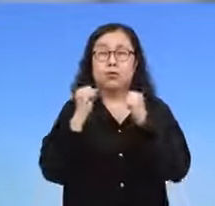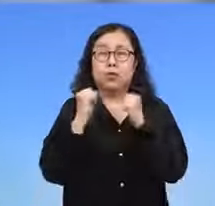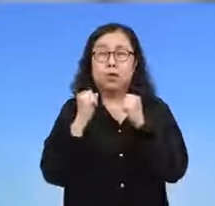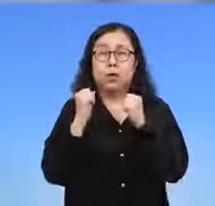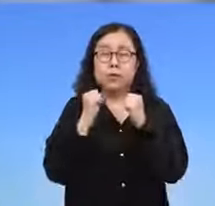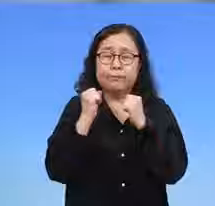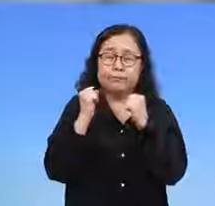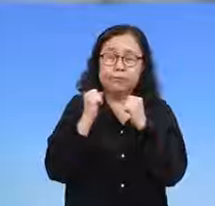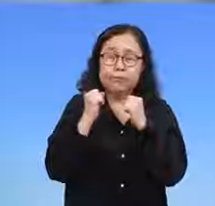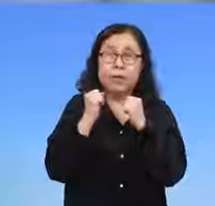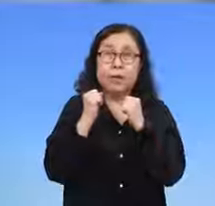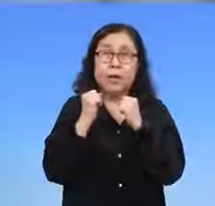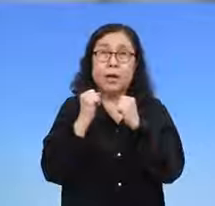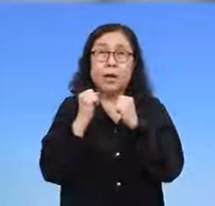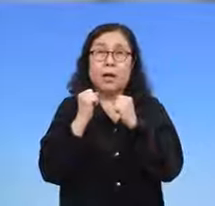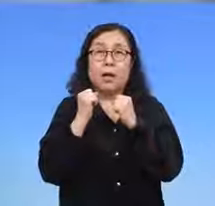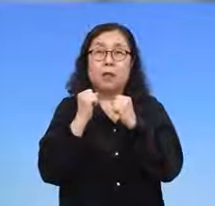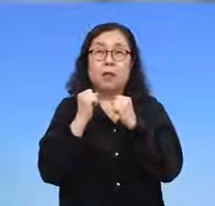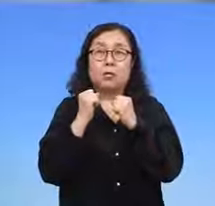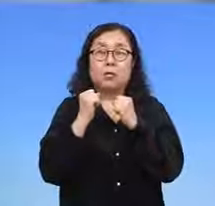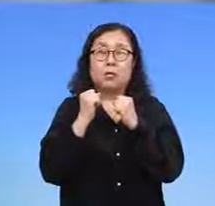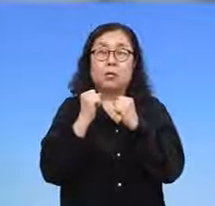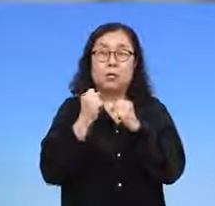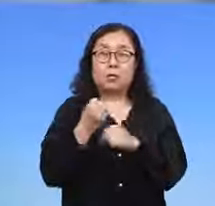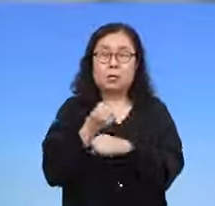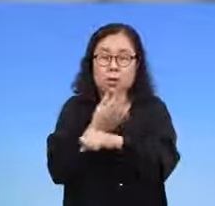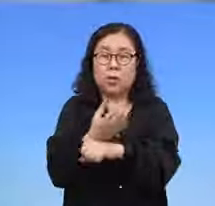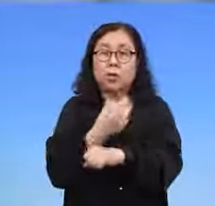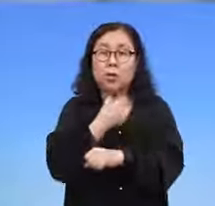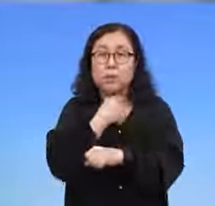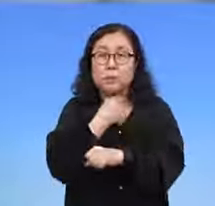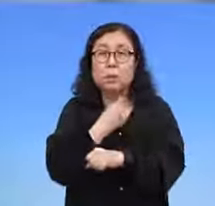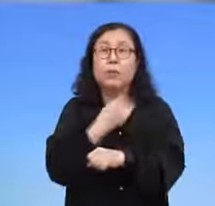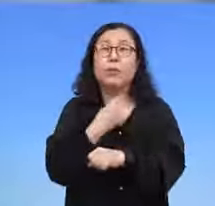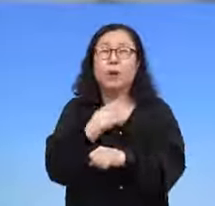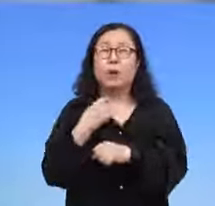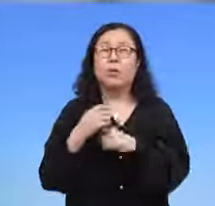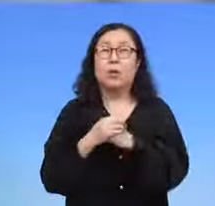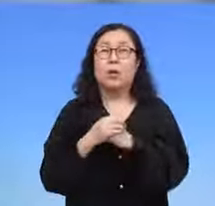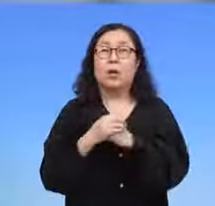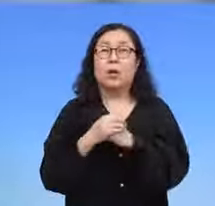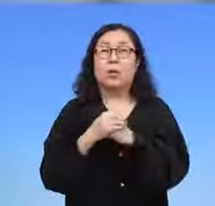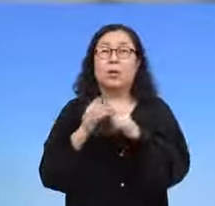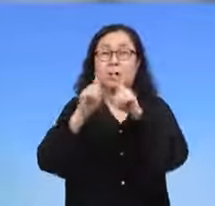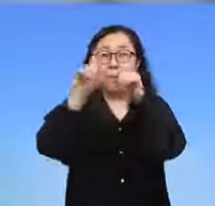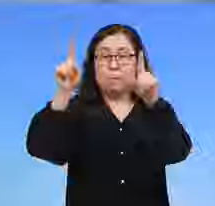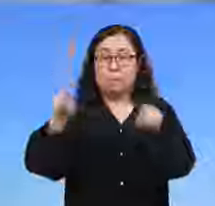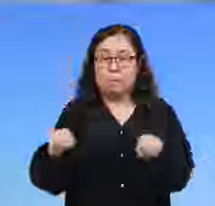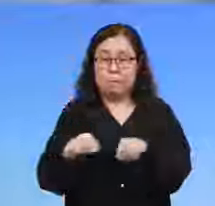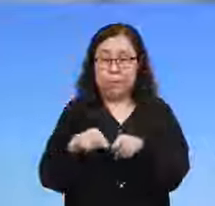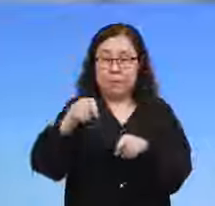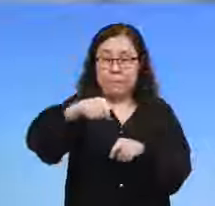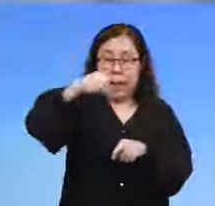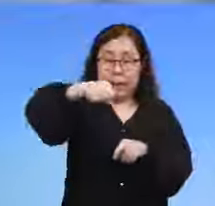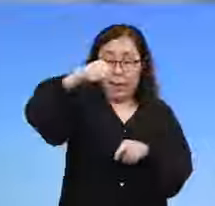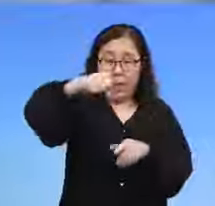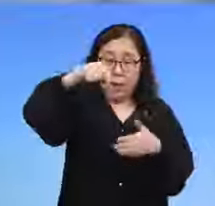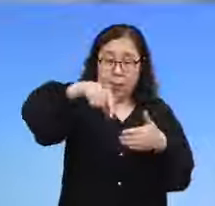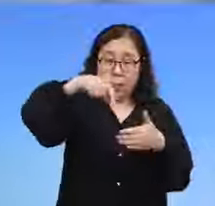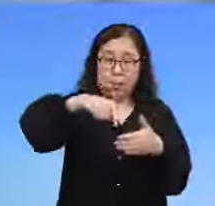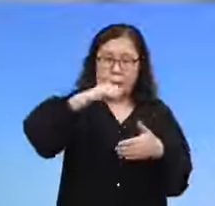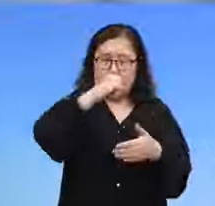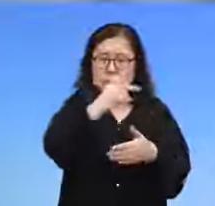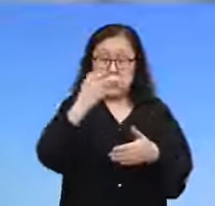그 추위에 떨면서 이분이 전해주고자 하셨던 그 종이 쇼핑백 안에 들어있던 그